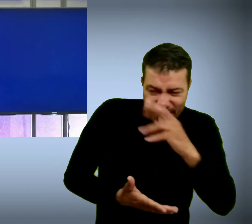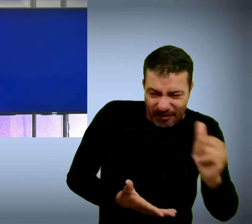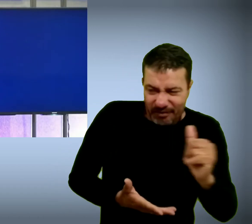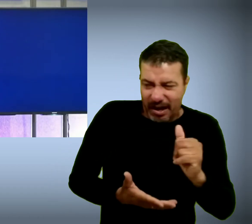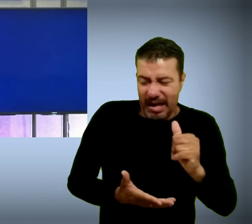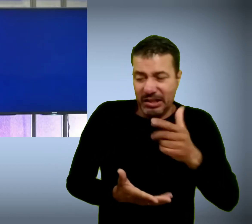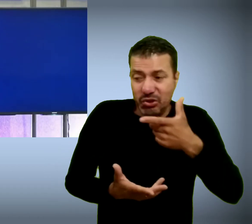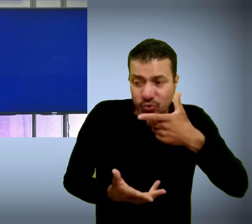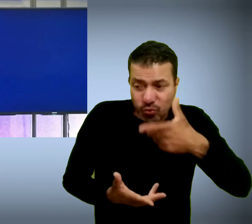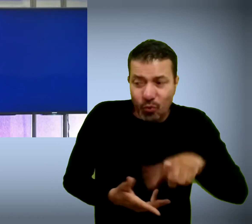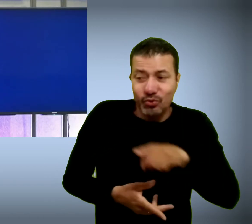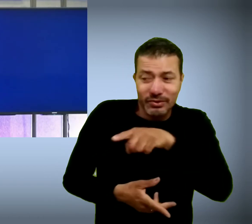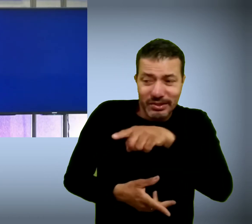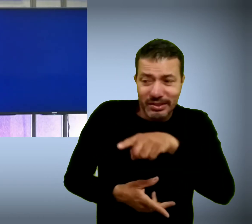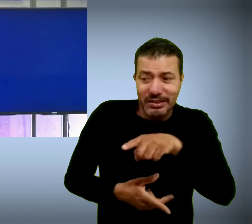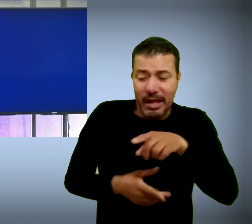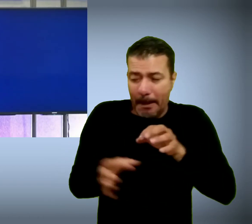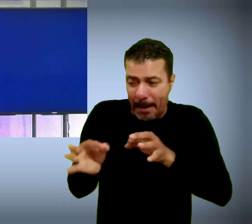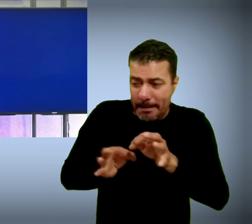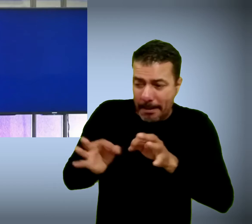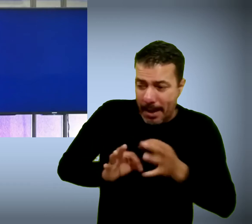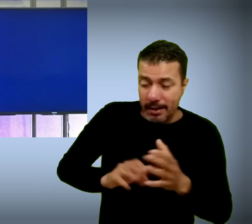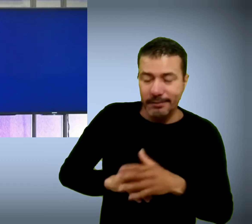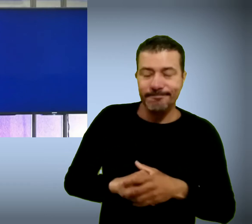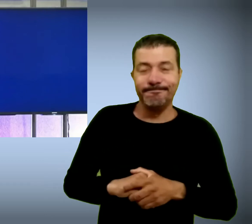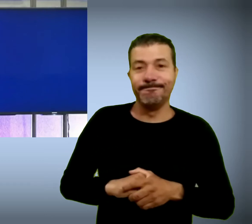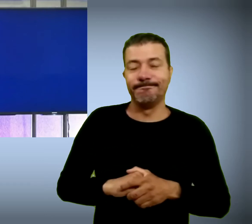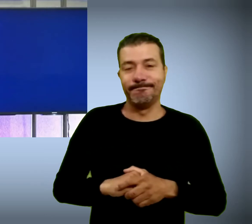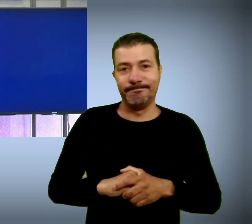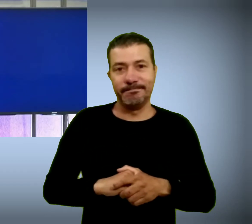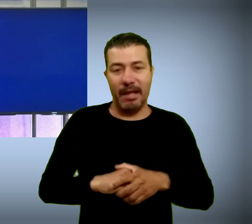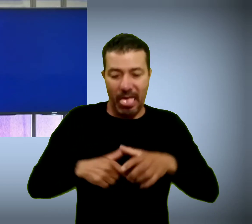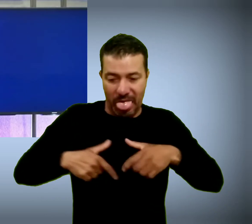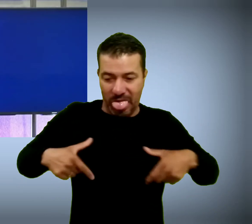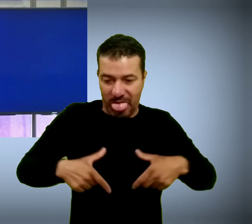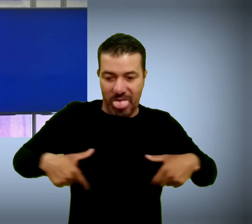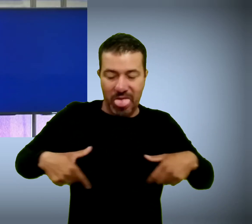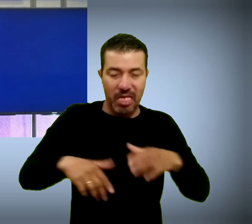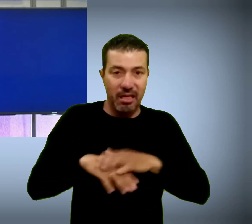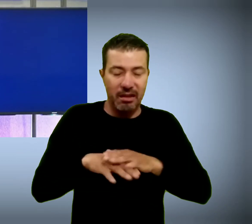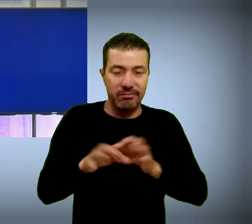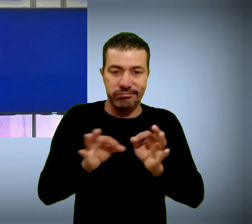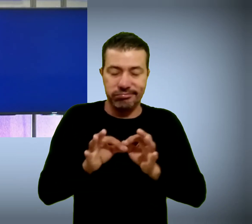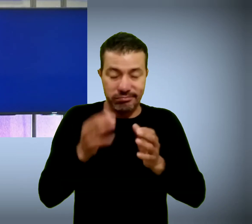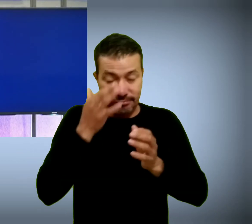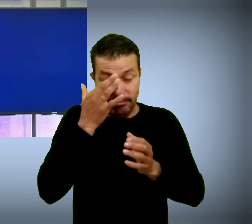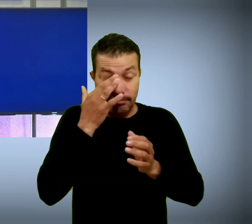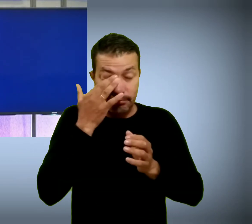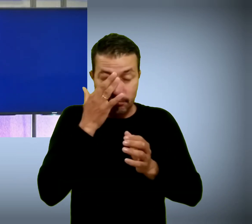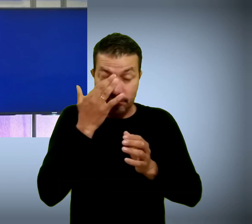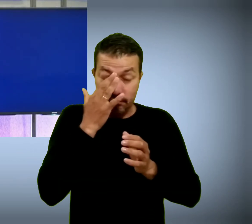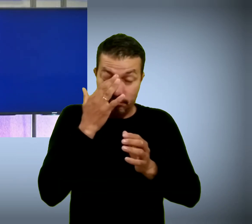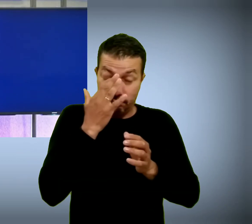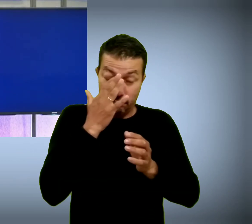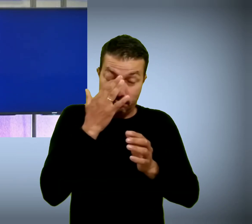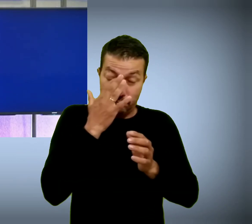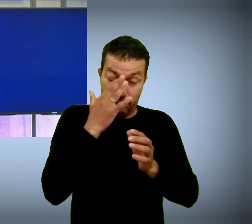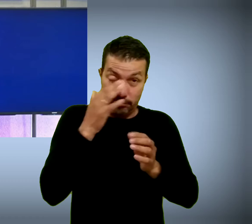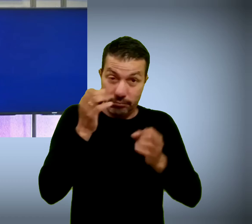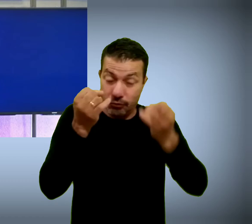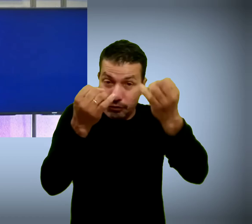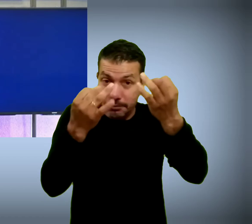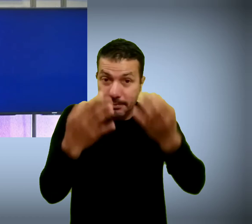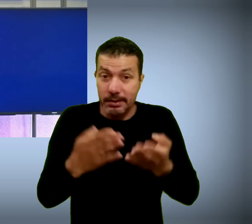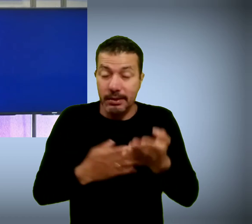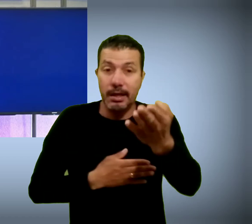vai conseguir ajustar isso com esse remendo que você fez? Então eu vou te dizer